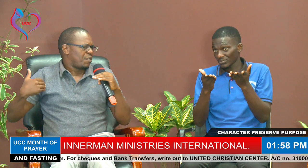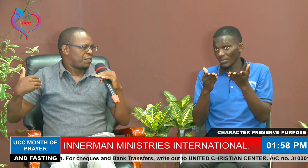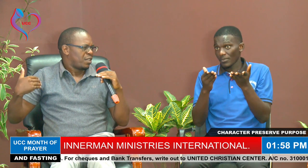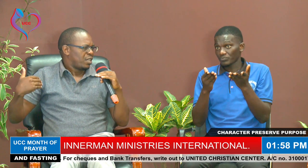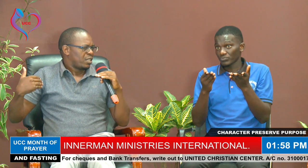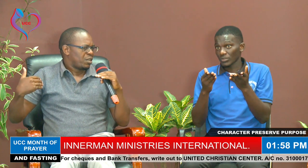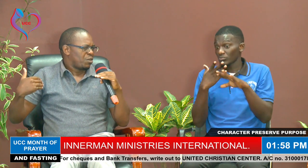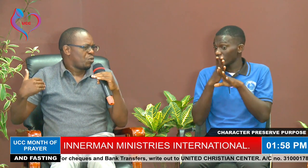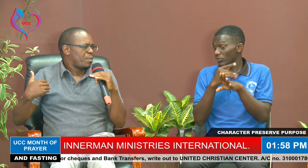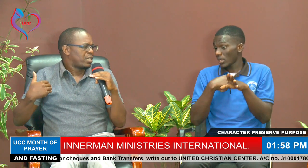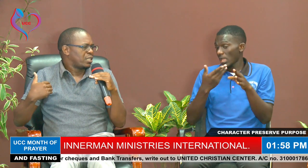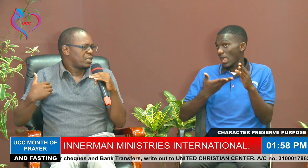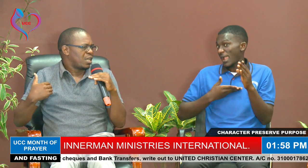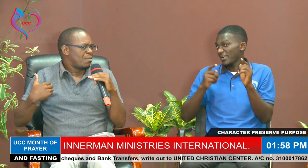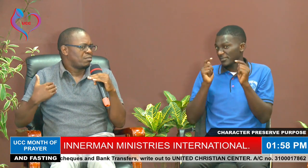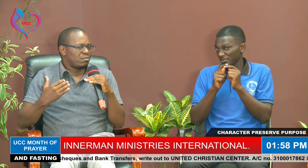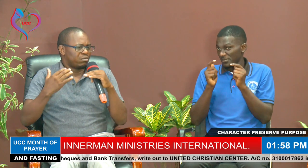life. Okunda manti